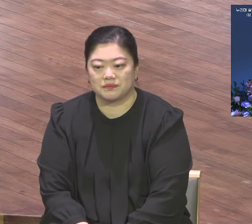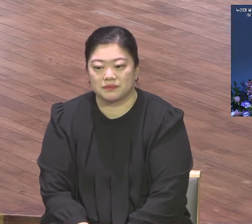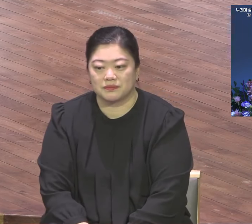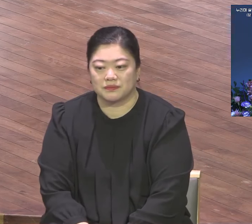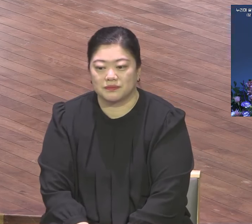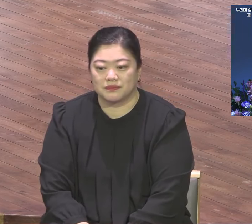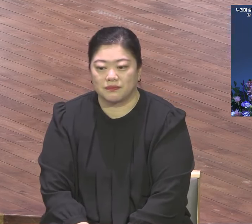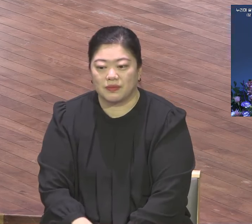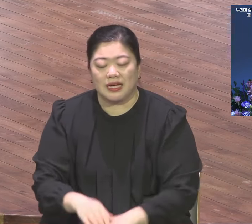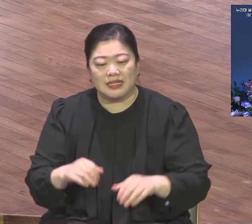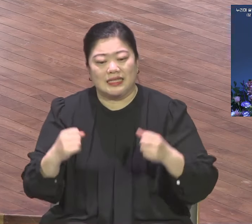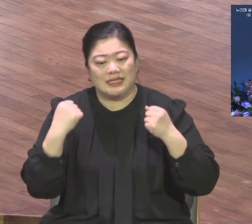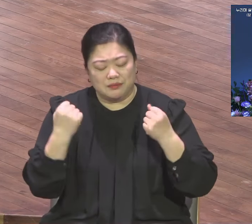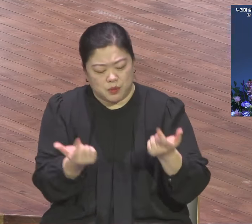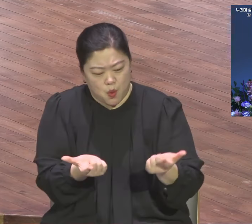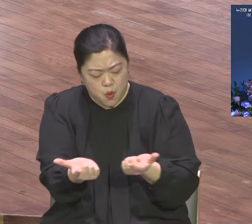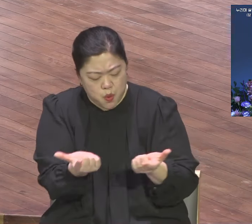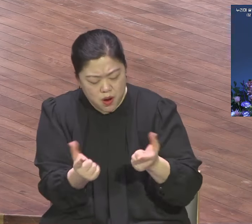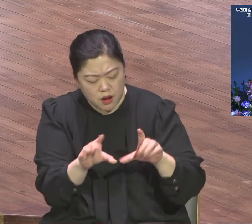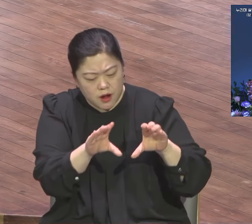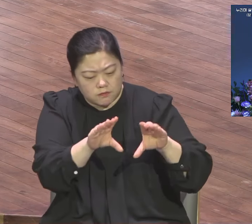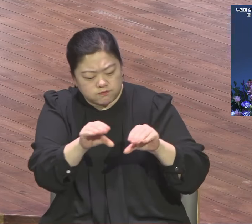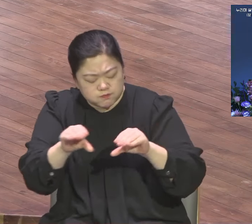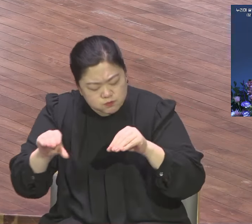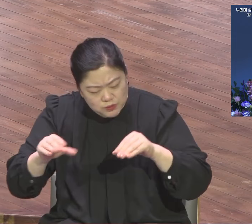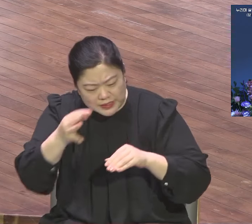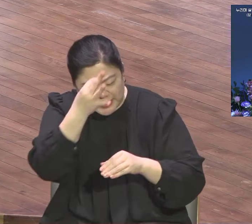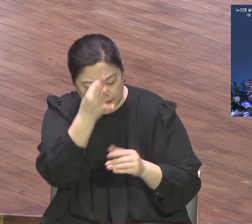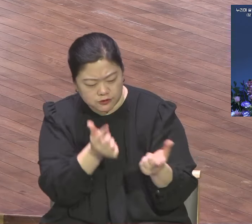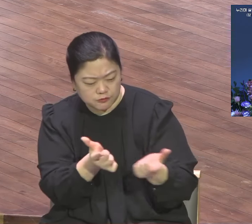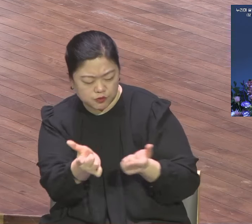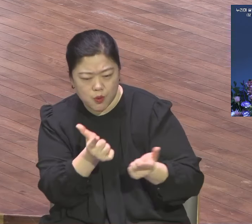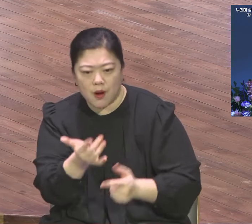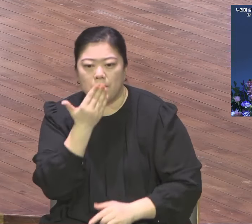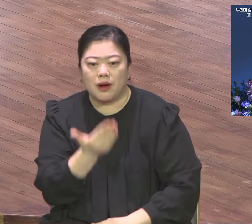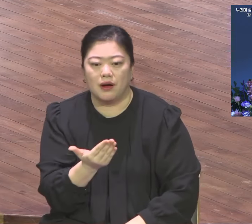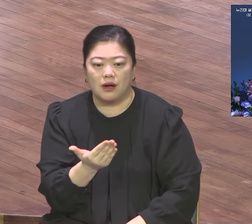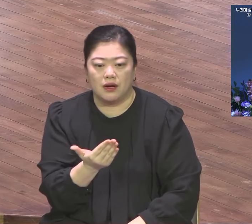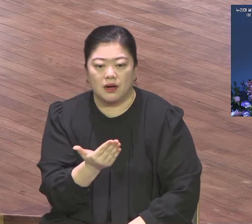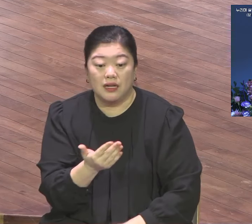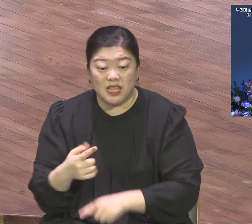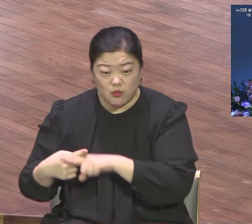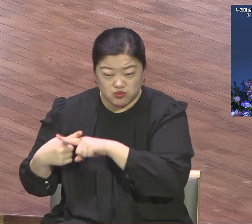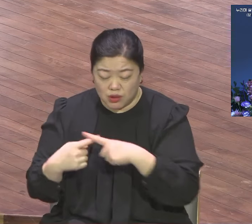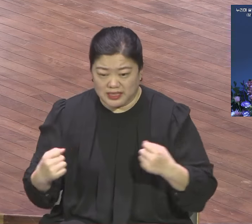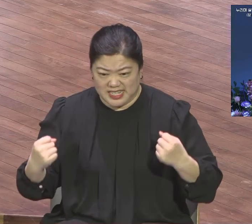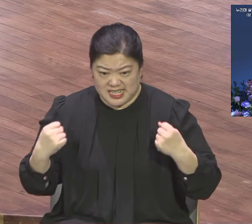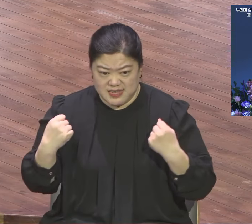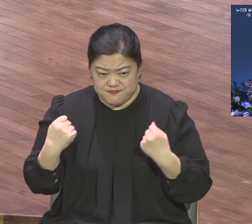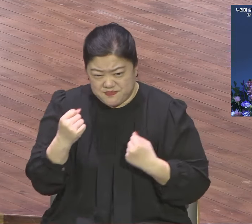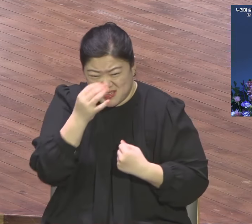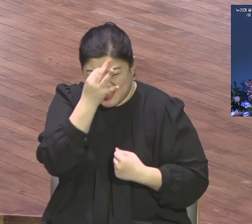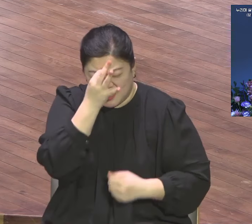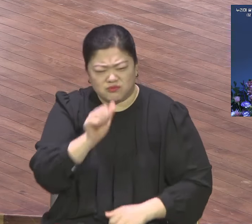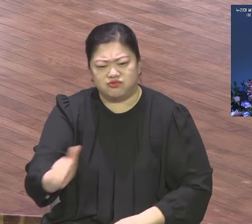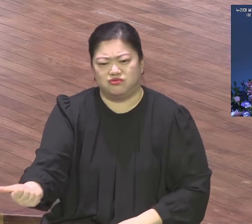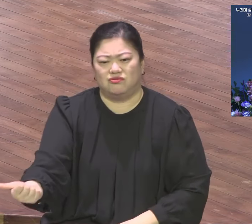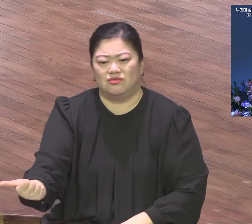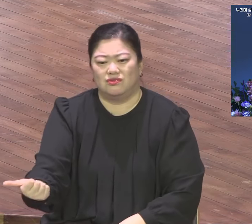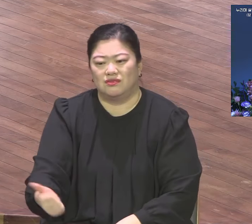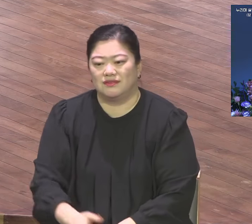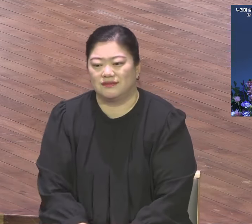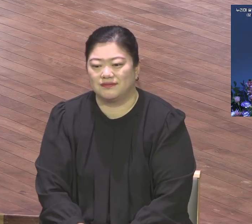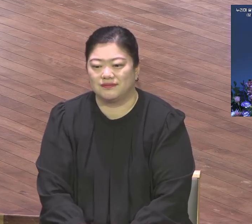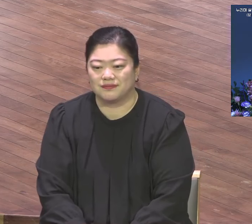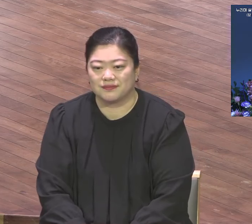않으면 기술을 또 들어가지 않고 먹히지 않는단 말이에요 유연하지 못하면 힘이 잔뜩 있으면 실력이 안 늘어요